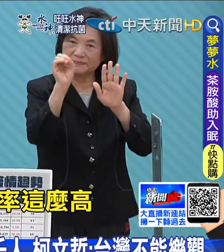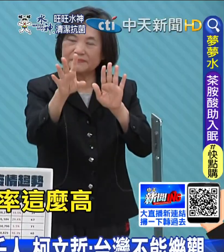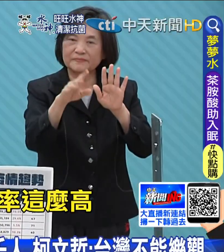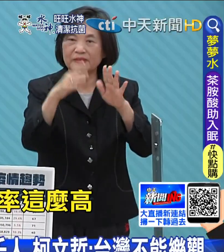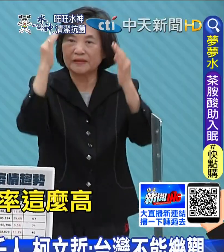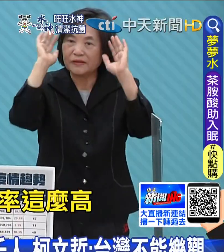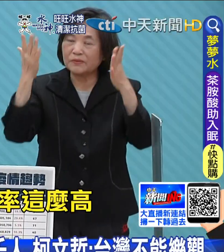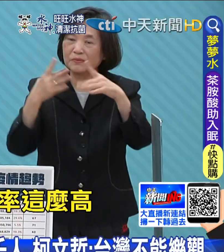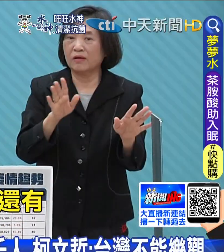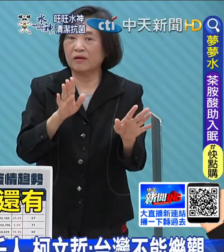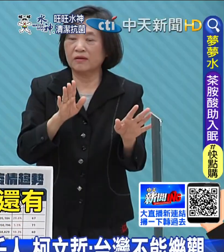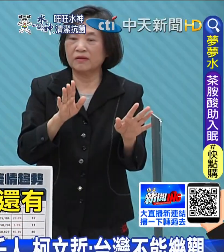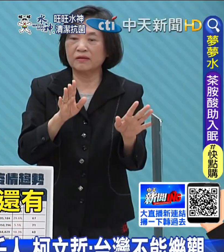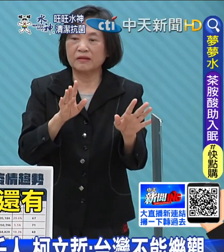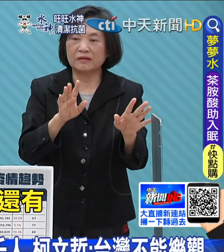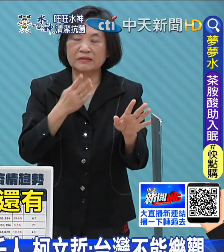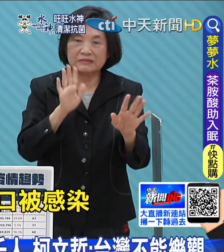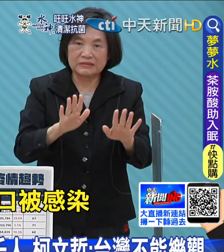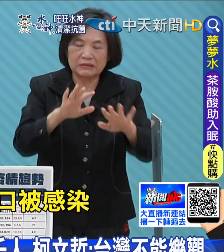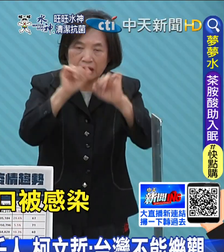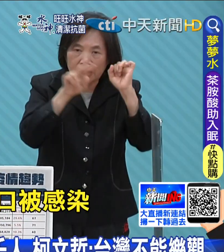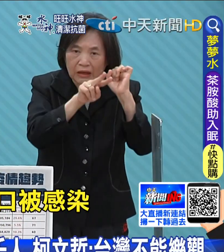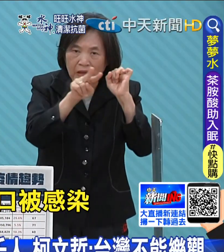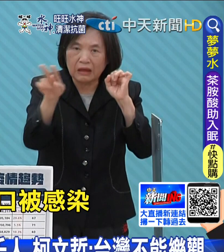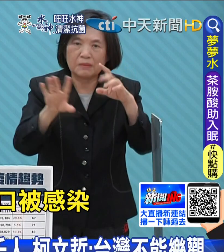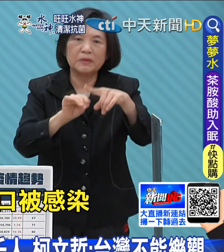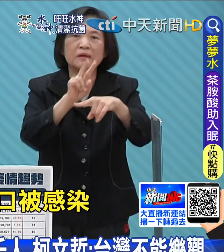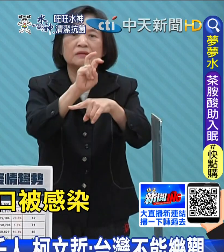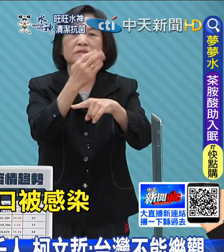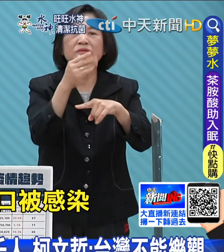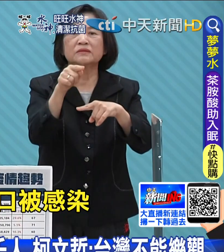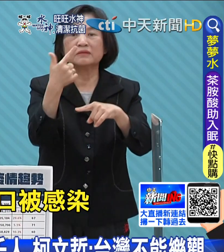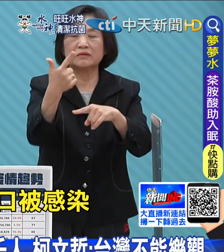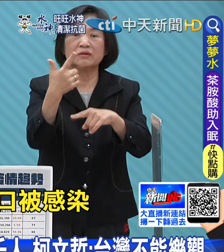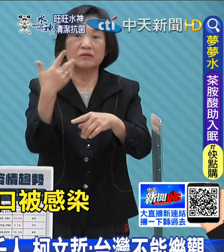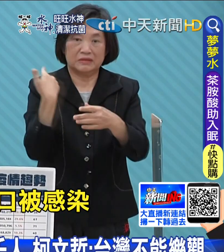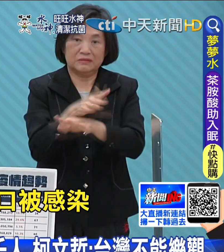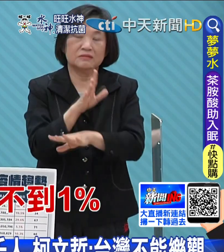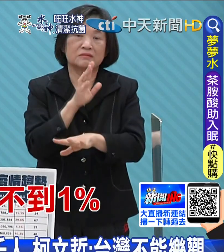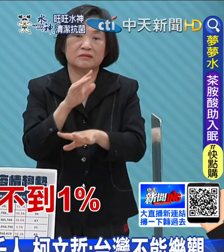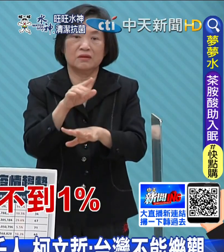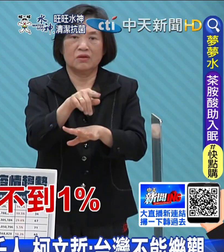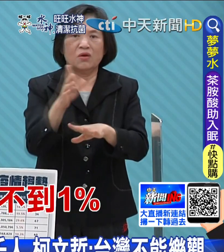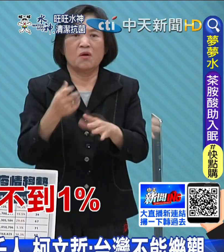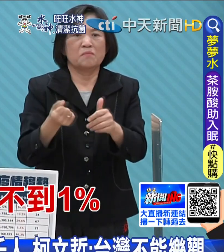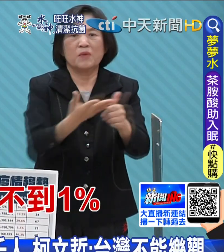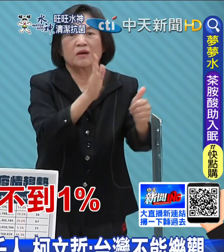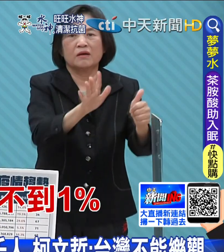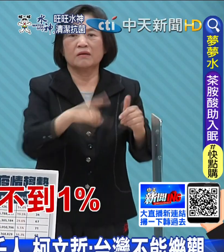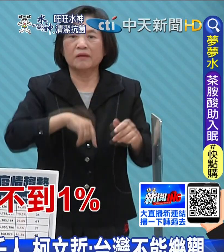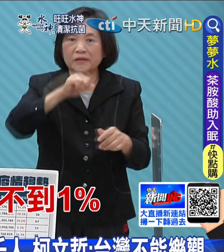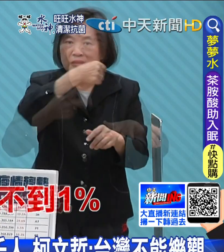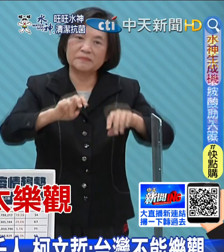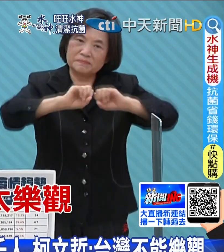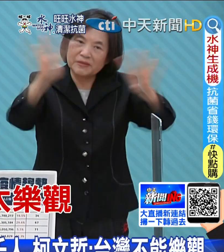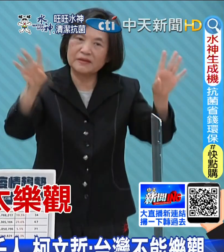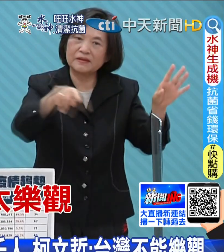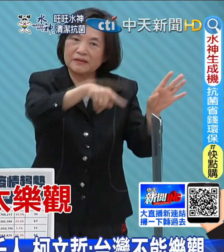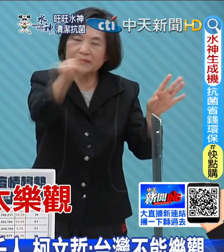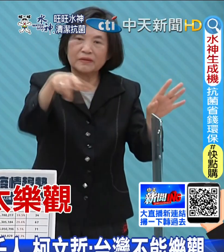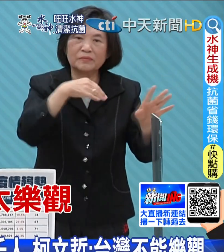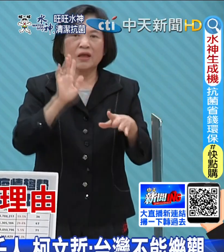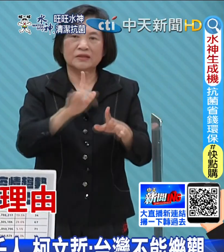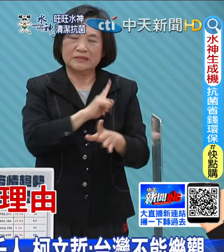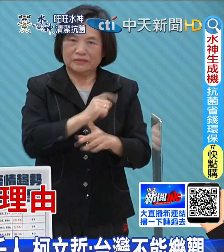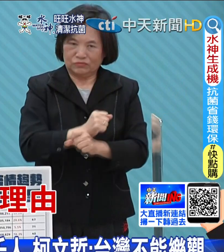期。 如果疫苗覆盖率这么高，你竟然现在还有29.6%的总人口感染，我们台湾到现在我看还不到1%，我们也不